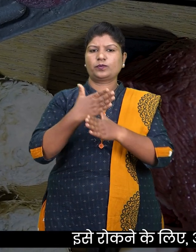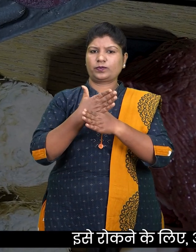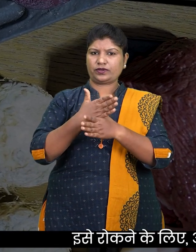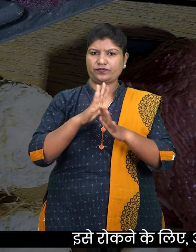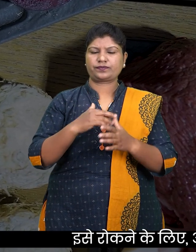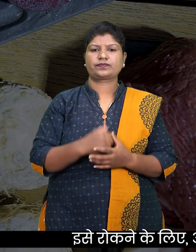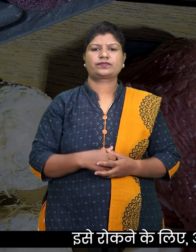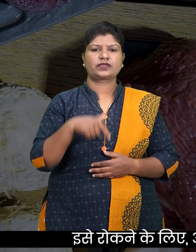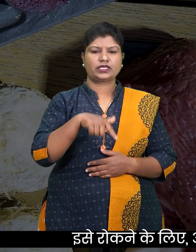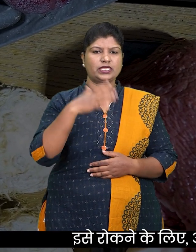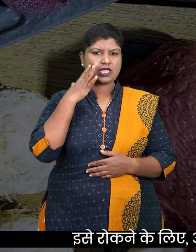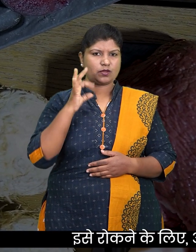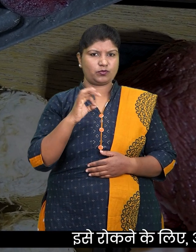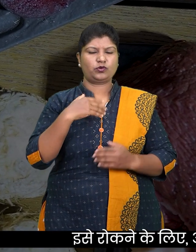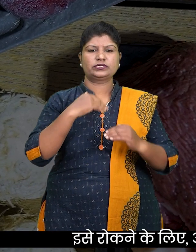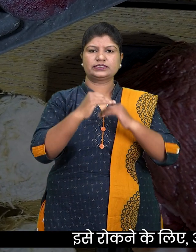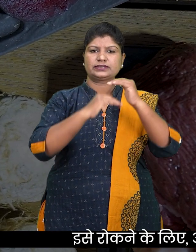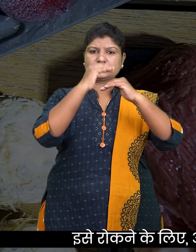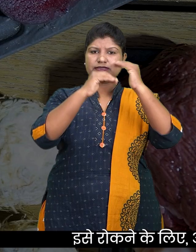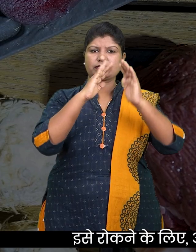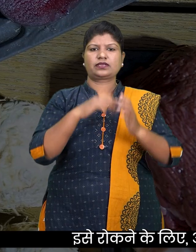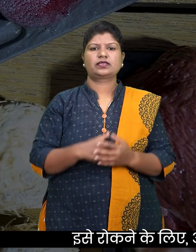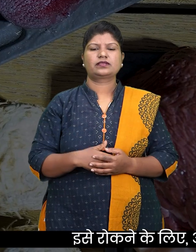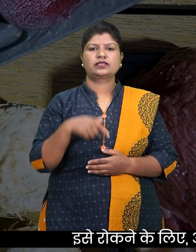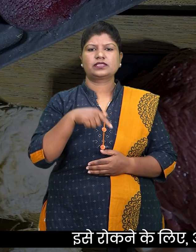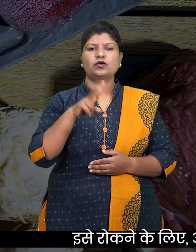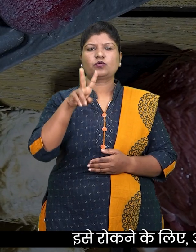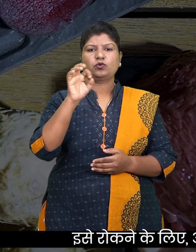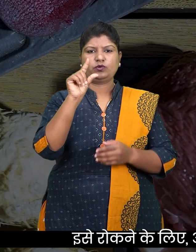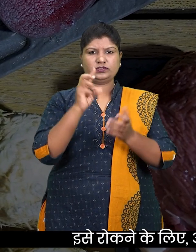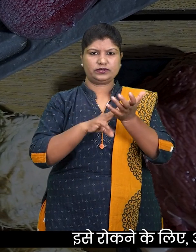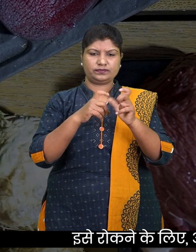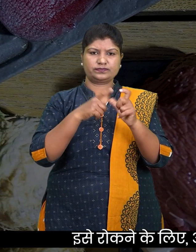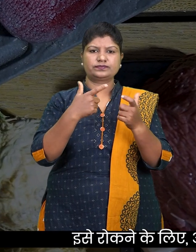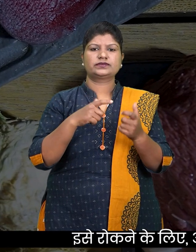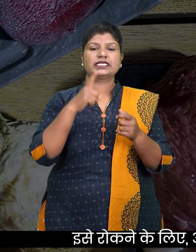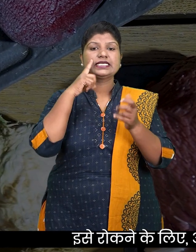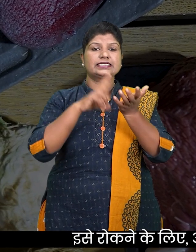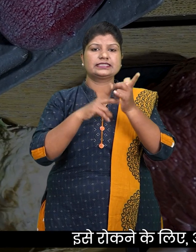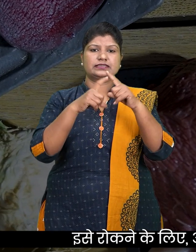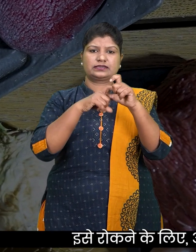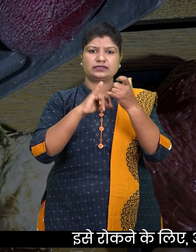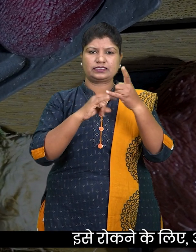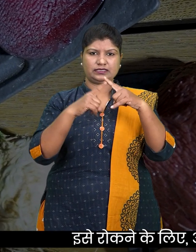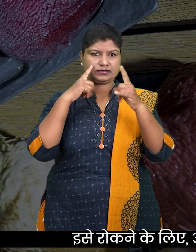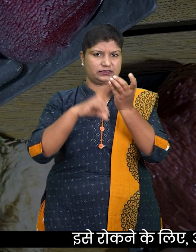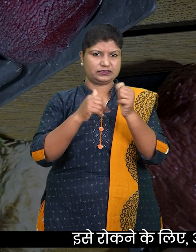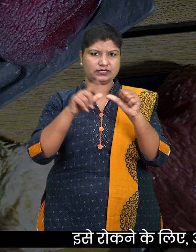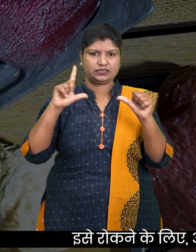इस रोकने के लिए आंतों की सामग्री के आयतन को बढ़ाना महत्वपूर्ण है।